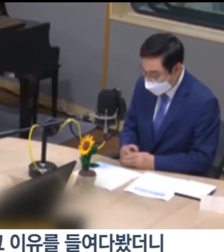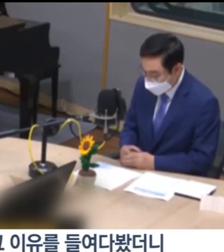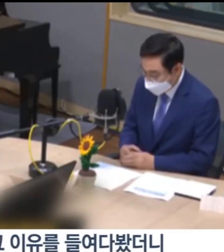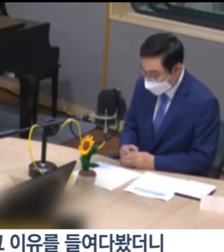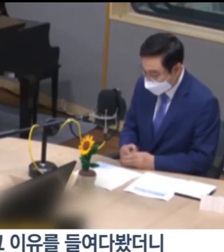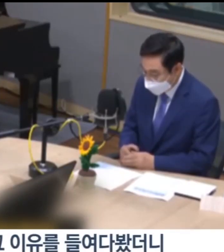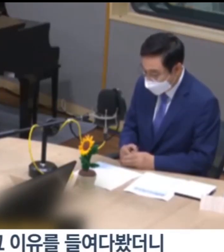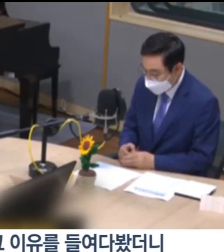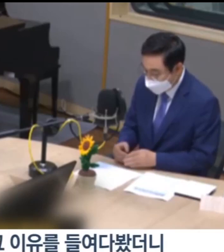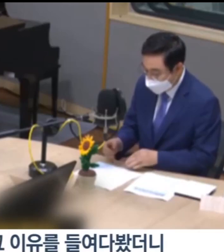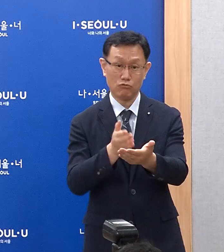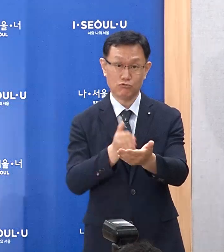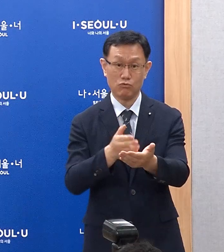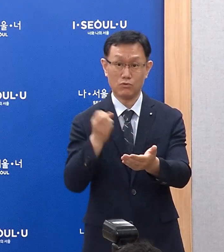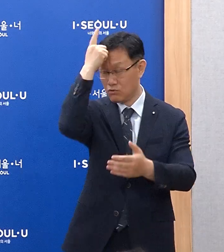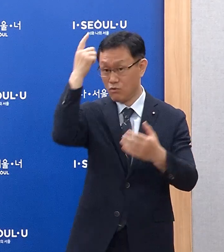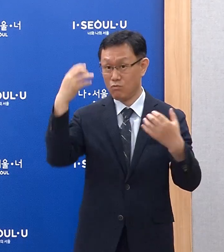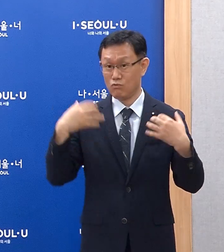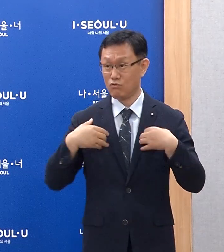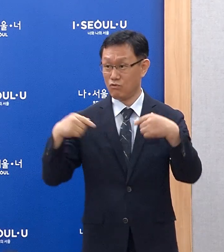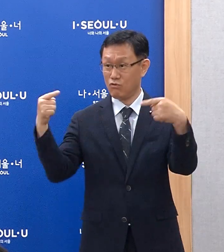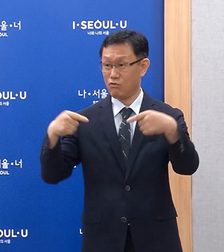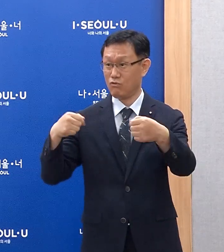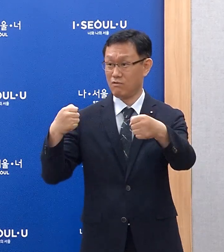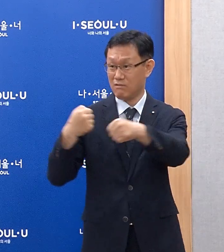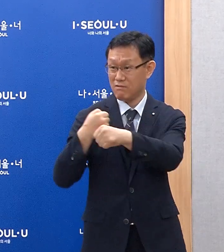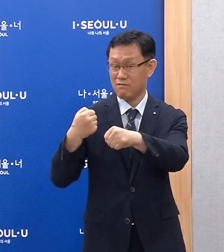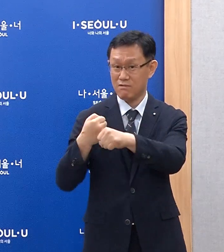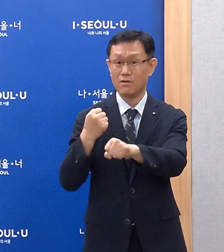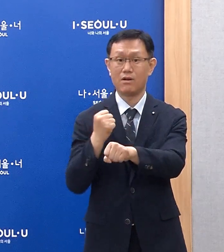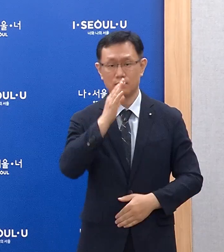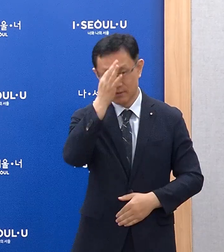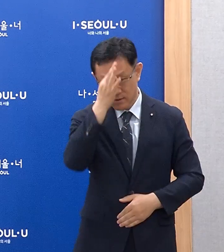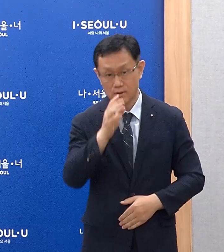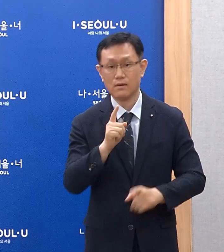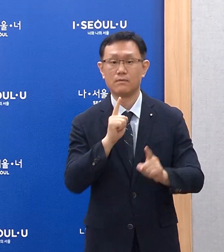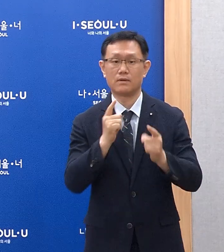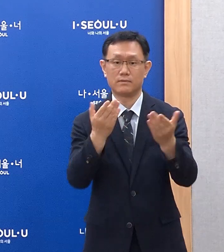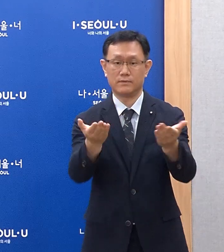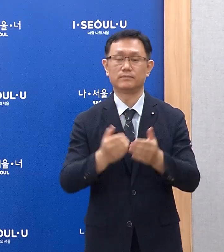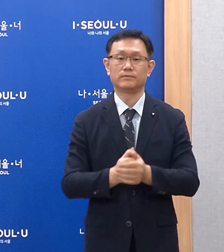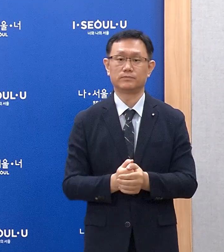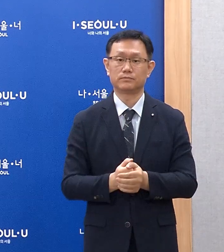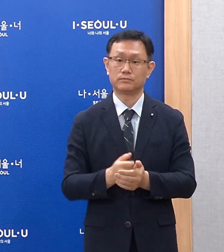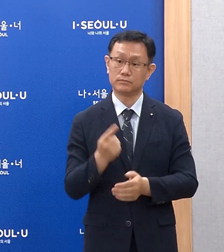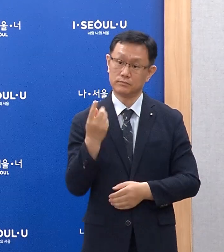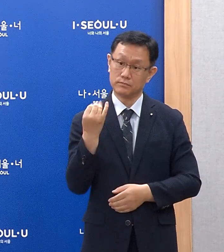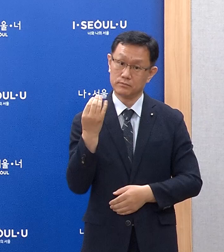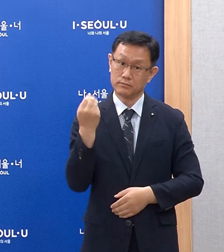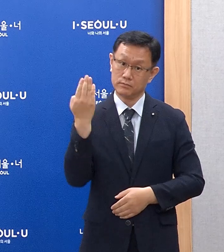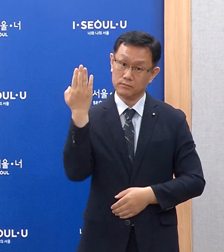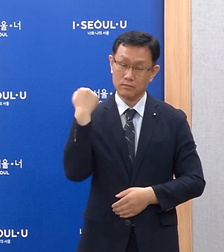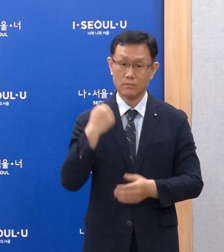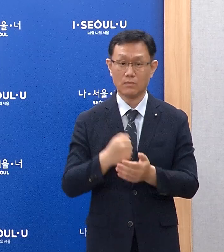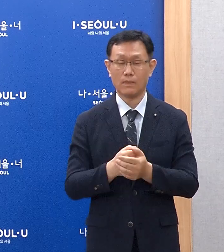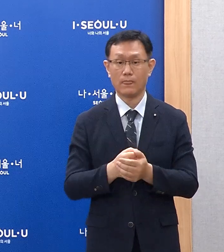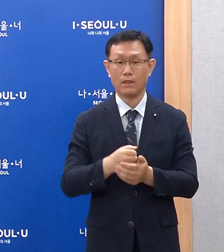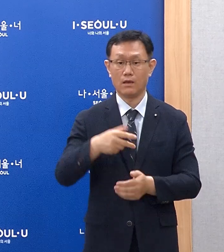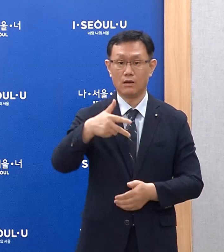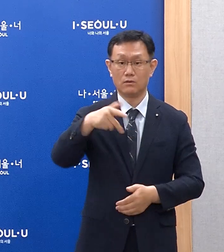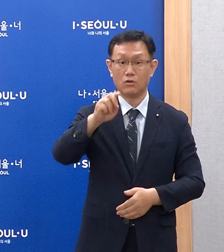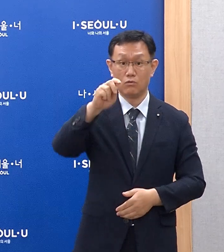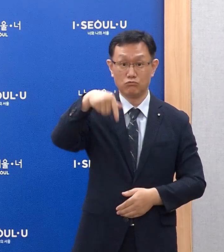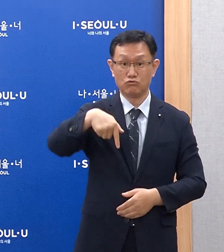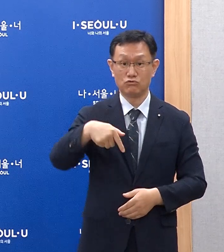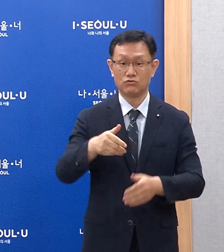정치적 공방까지 일고 있어서 더욱 송구스러운 마음입니다. 엊그제 있었던 서울시 정무부시장의 돌출